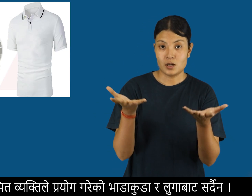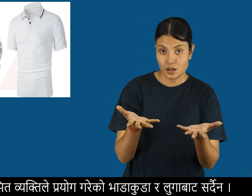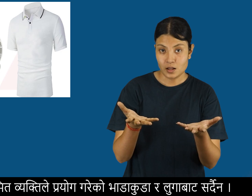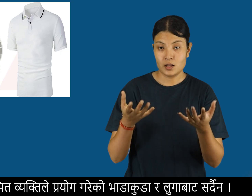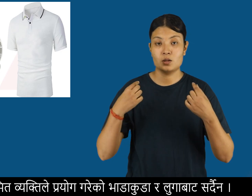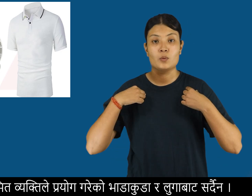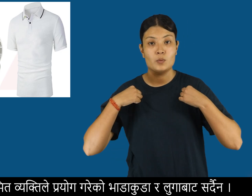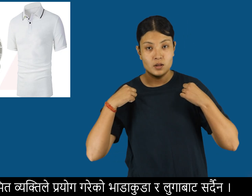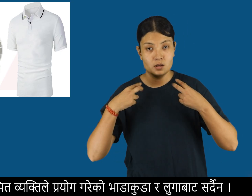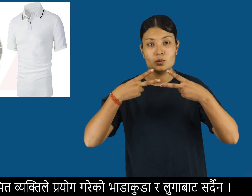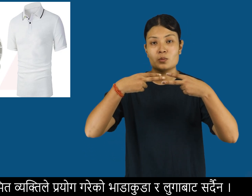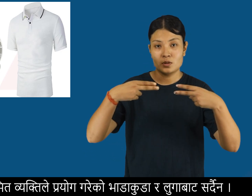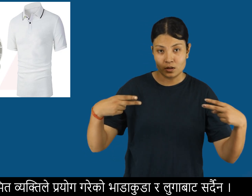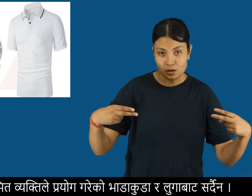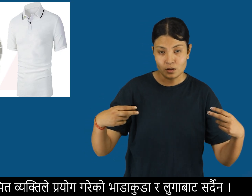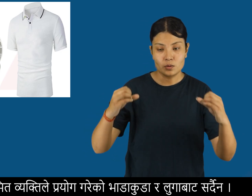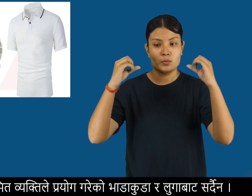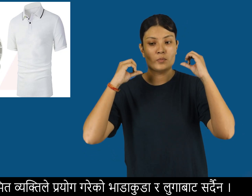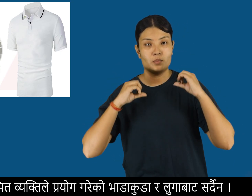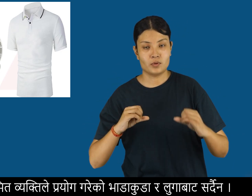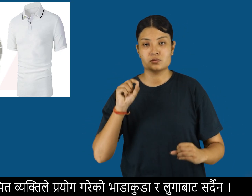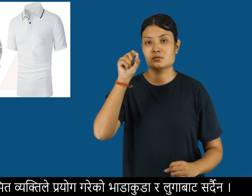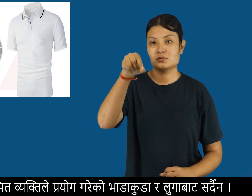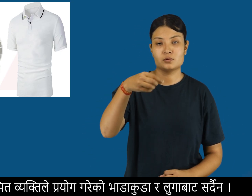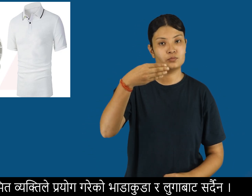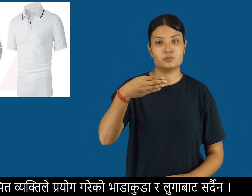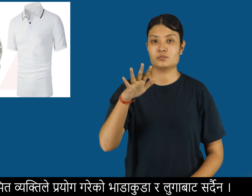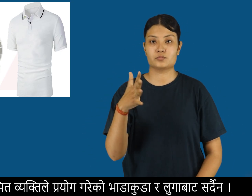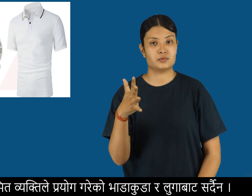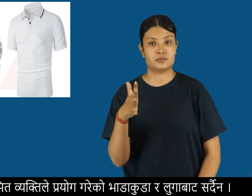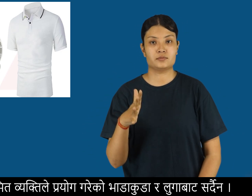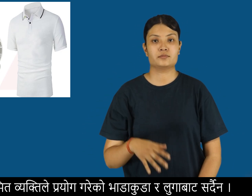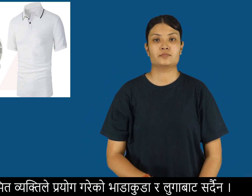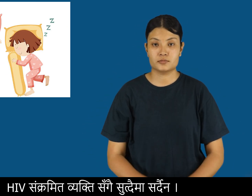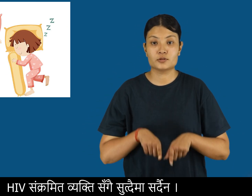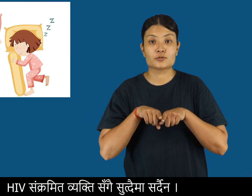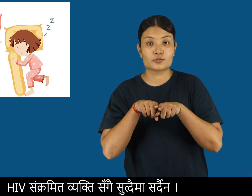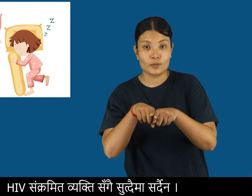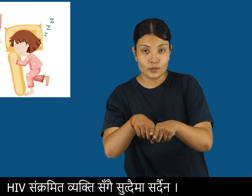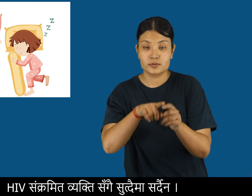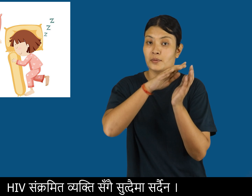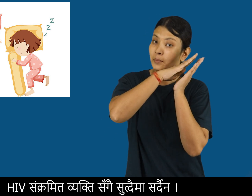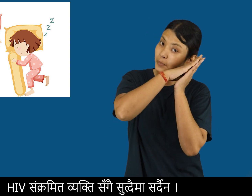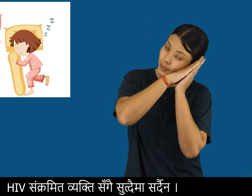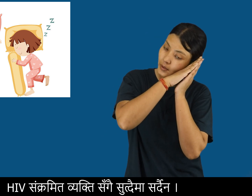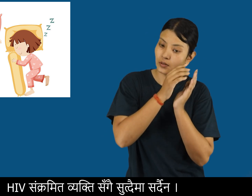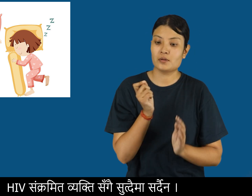HIV संक्रमित व्यक्तिले प्रयोग गरेको भाँडाकुँडा र लुगाबाट सर्दैन। HIV संक्रमित